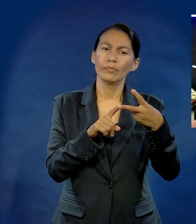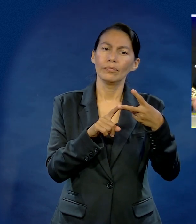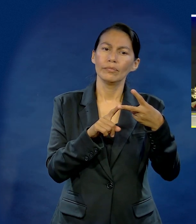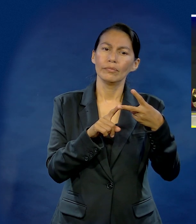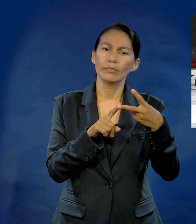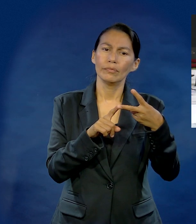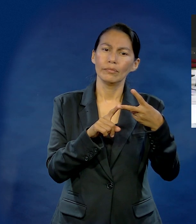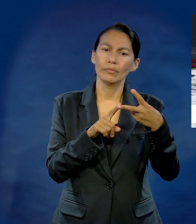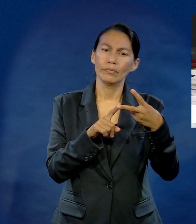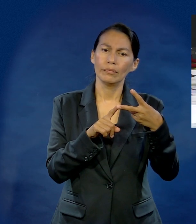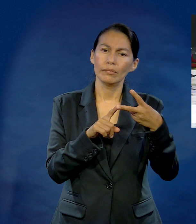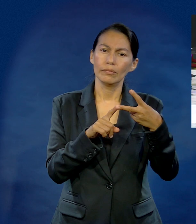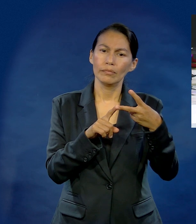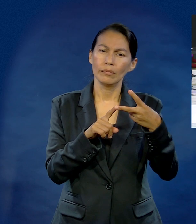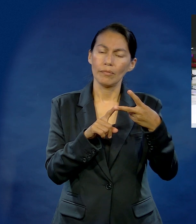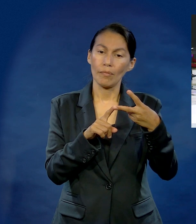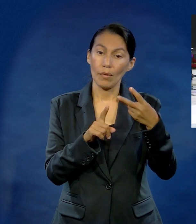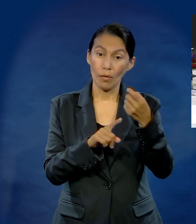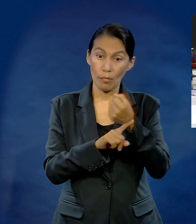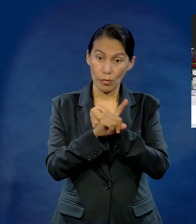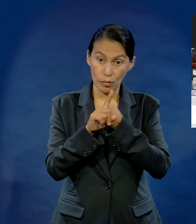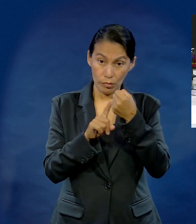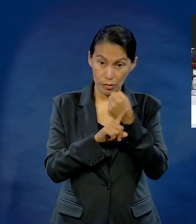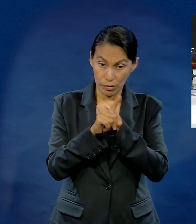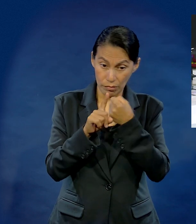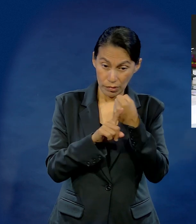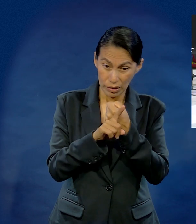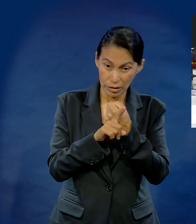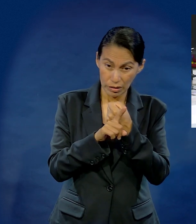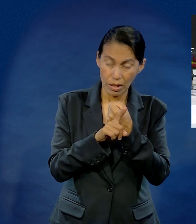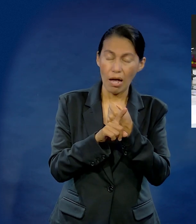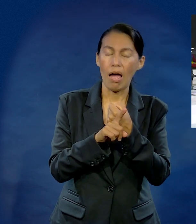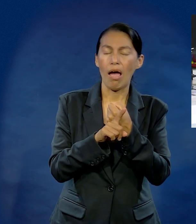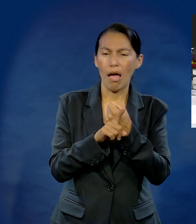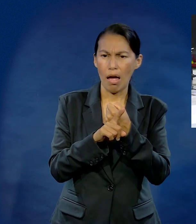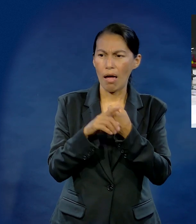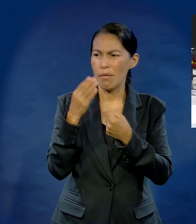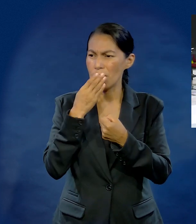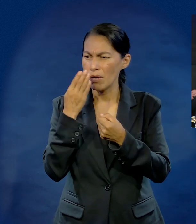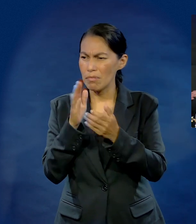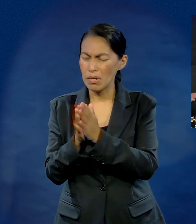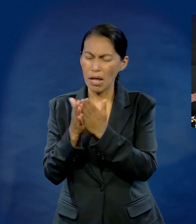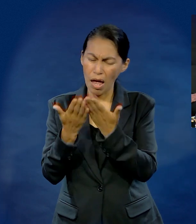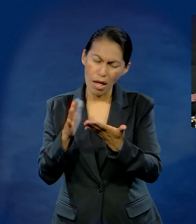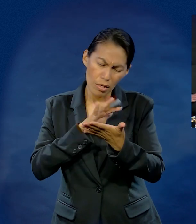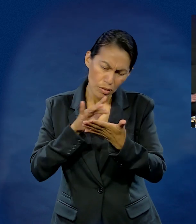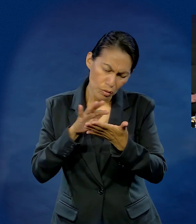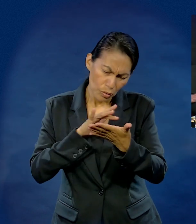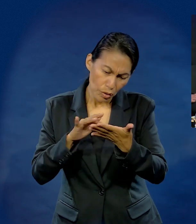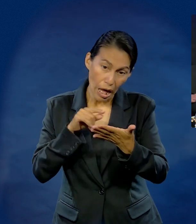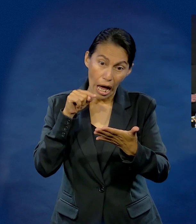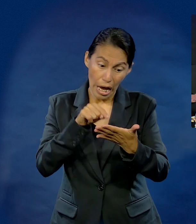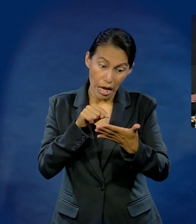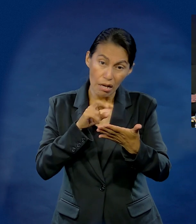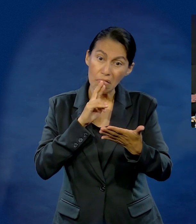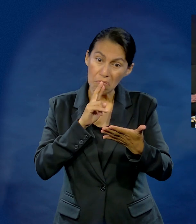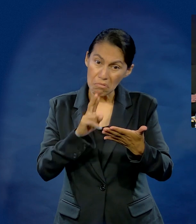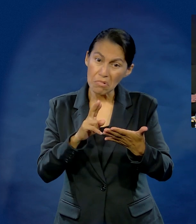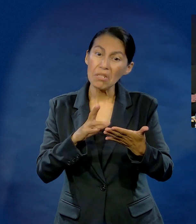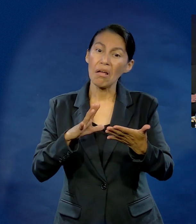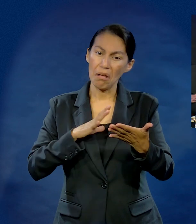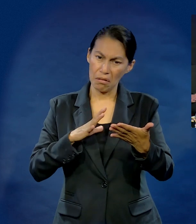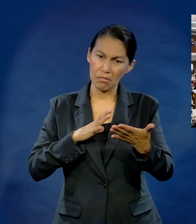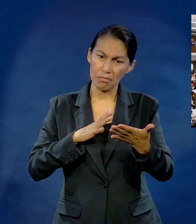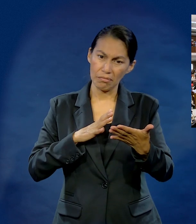que es normal, pero no, no es normal. Si no nos liberamos del pasado, siempre viviremos en crisis, en problemas y en